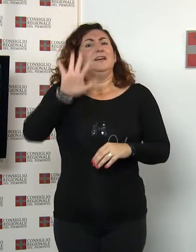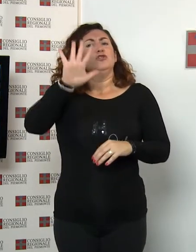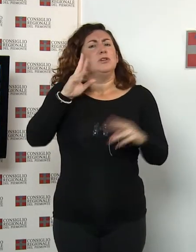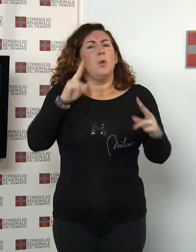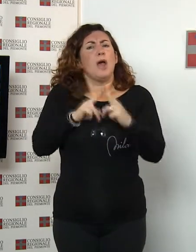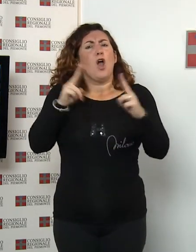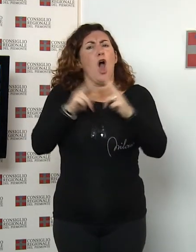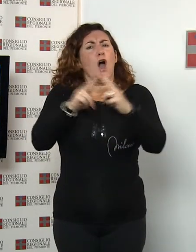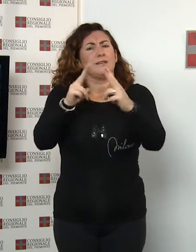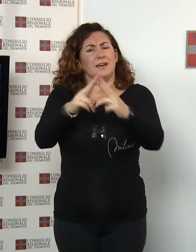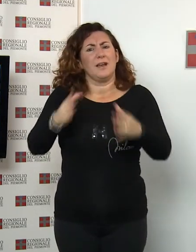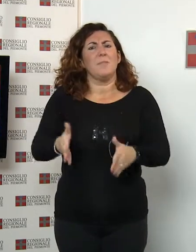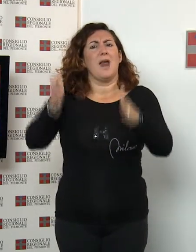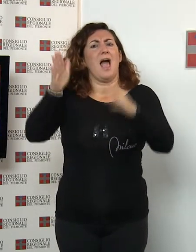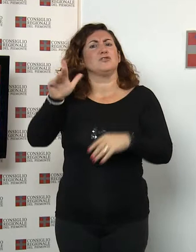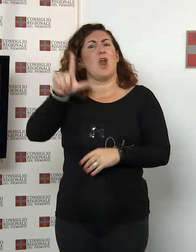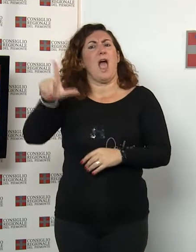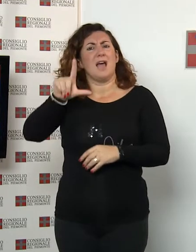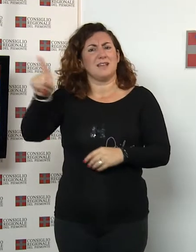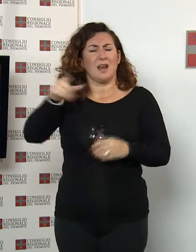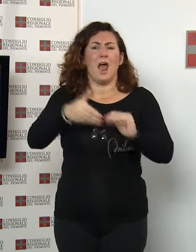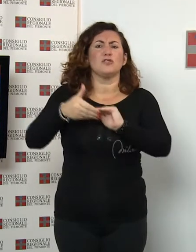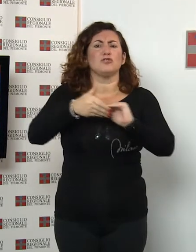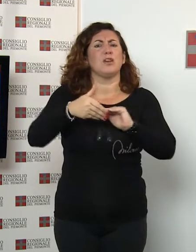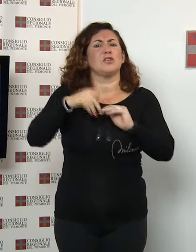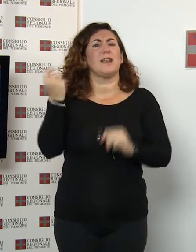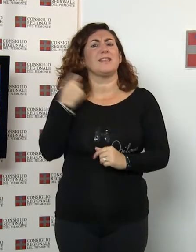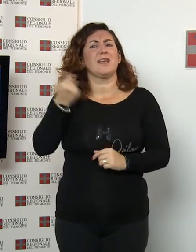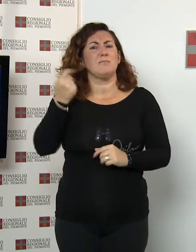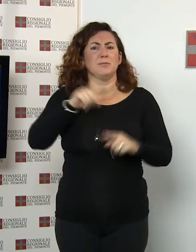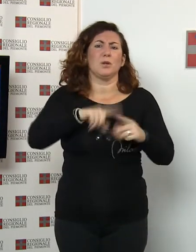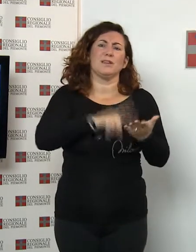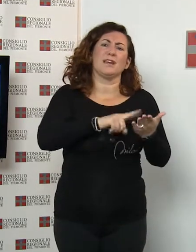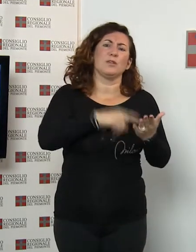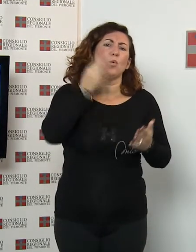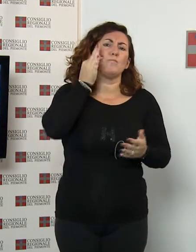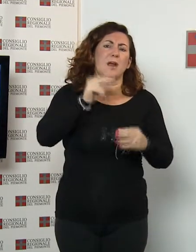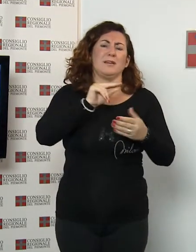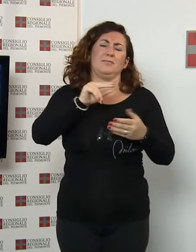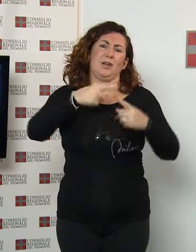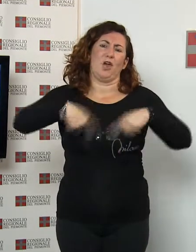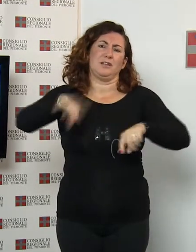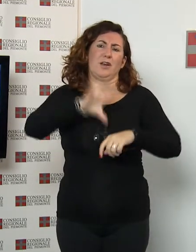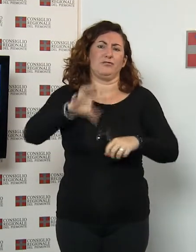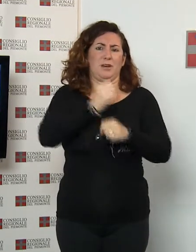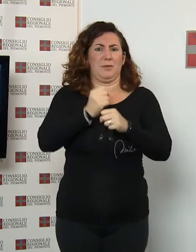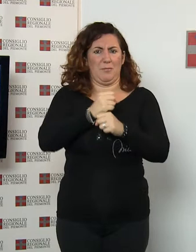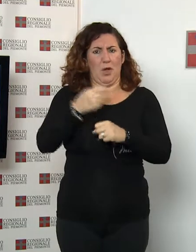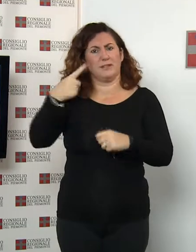dall'Associazione per Il Tibet e diritti umani del consiglio regionale del Piemonte presieduta dal consigliere Giampiero Leo in collaborazione con il centro studi